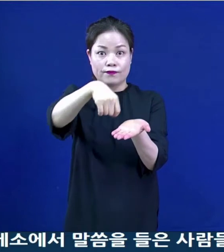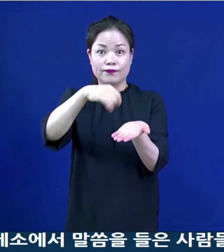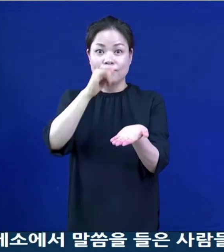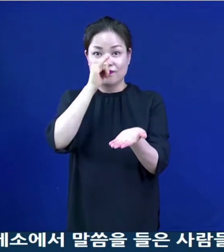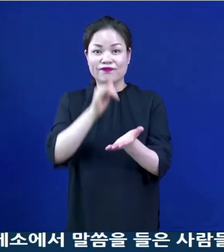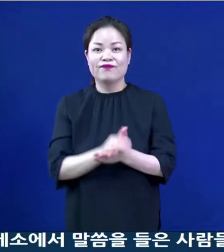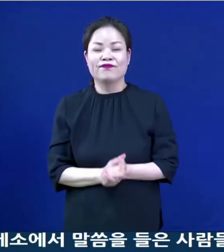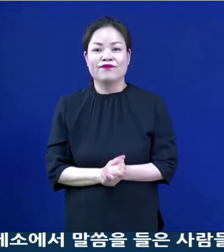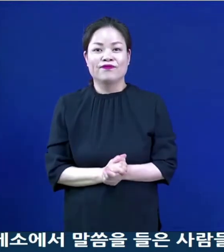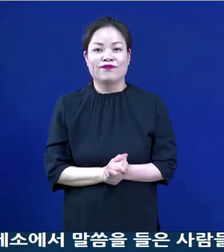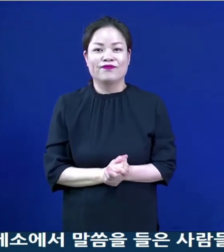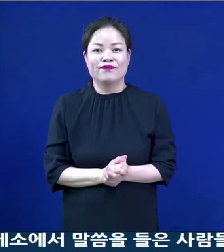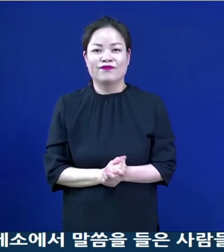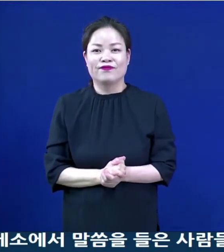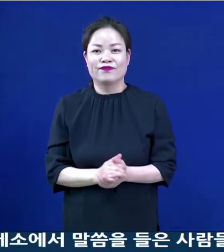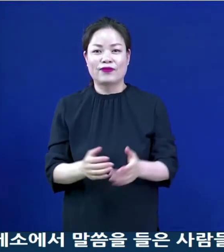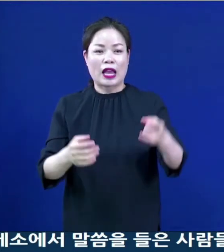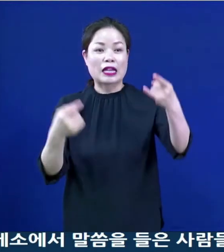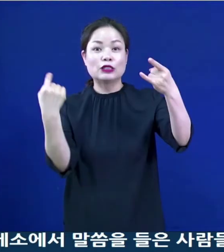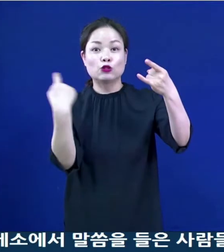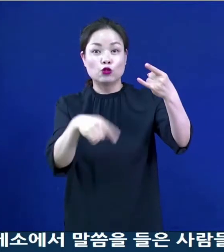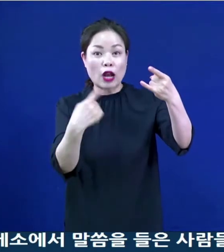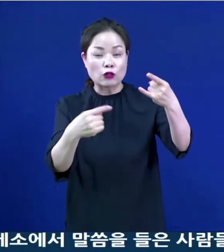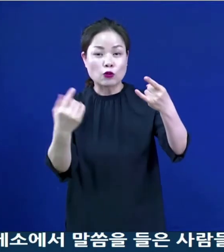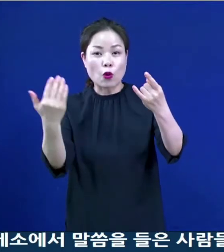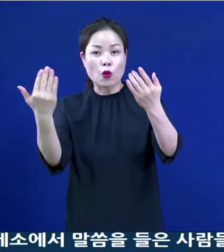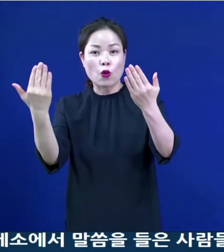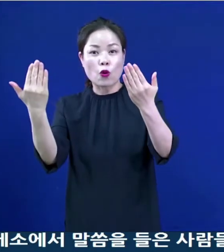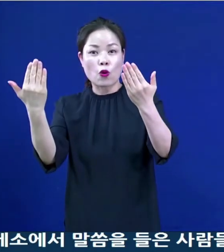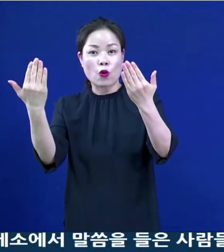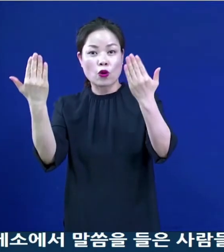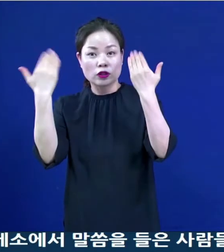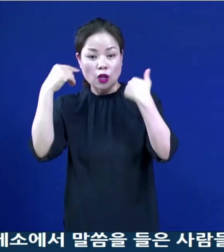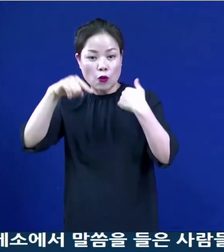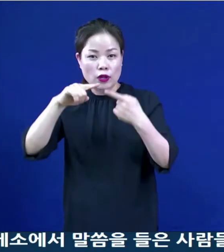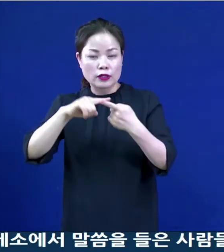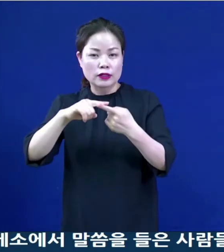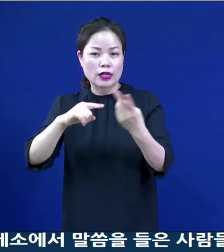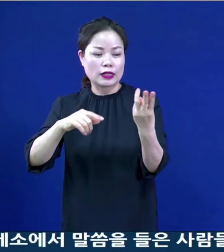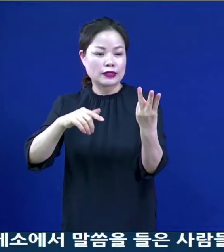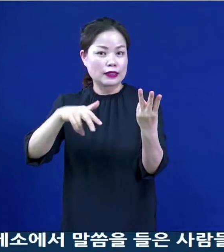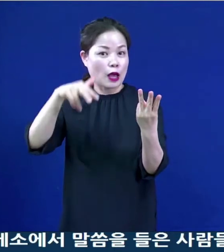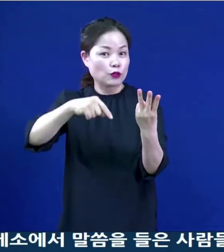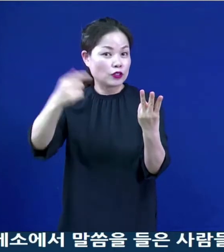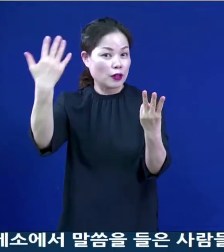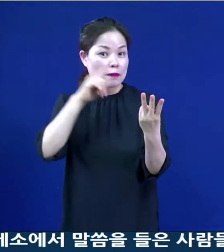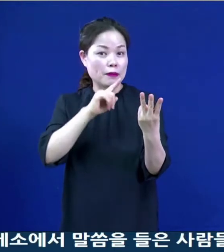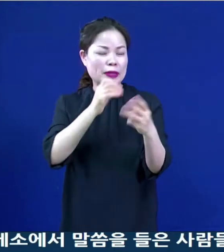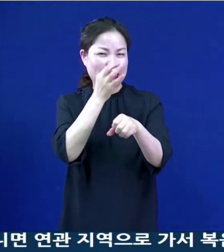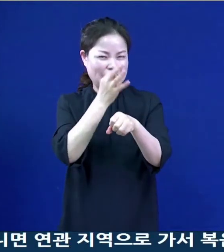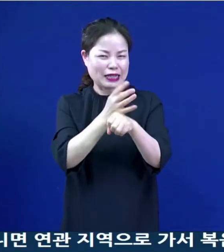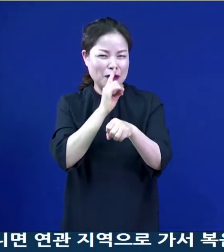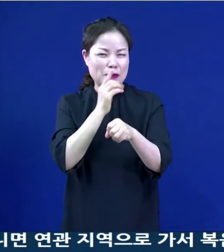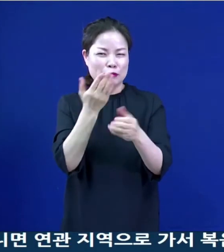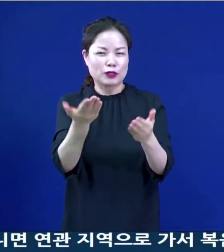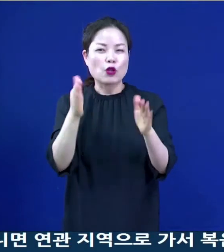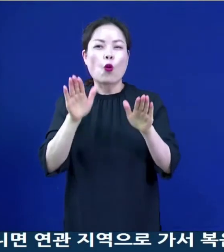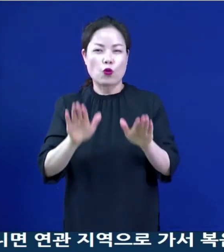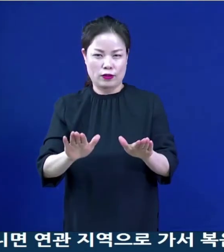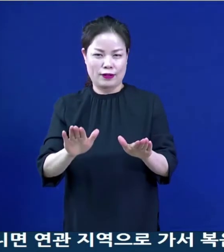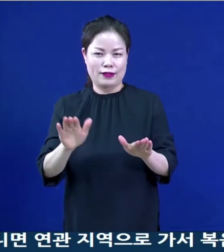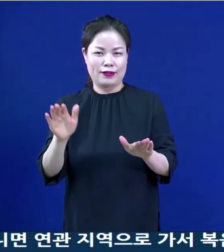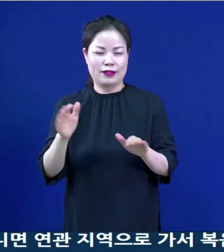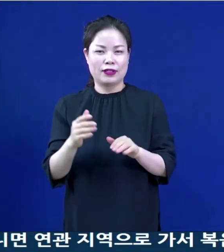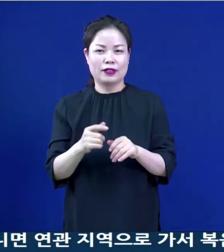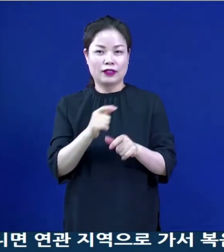있는 겁니다. 이제 두란노 서원에 대해서 3주 전에 간단히 말씀을 드렸는데 다 정리가 안 됐습니다. 이제 오늘